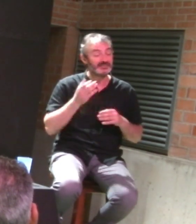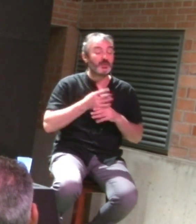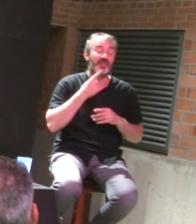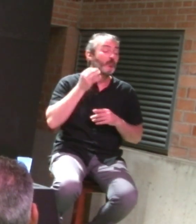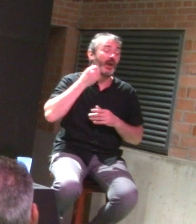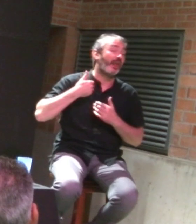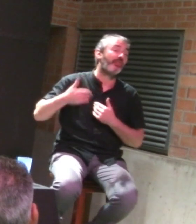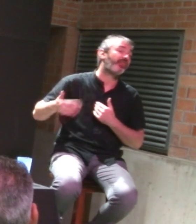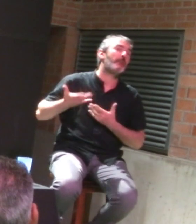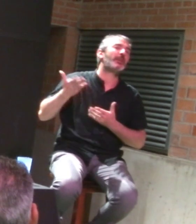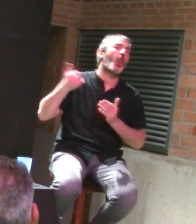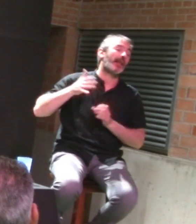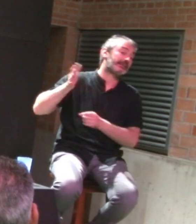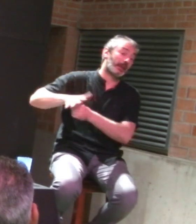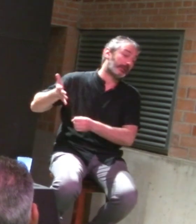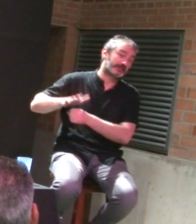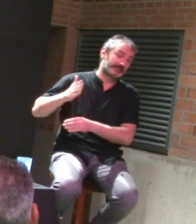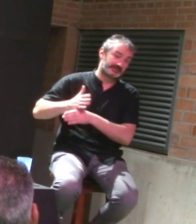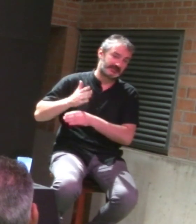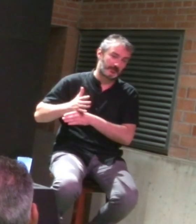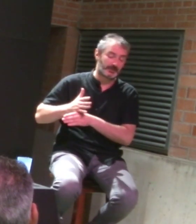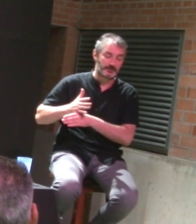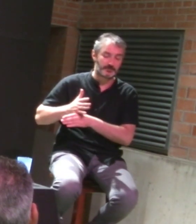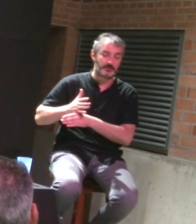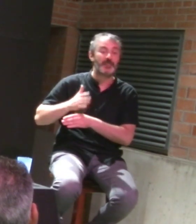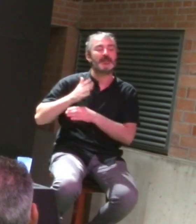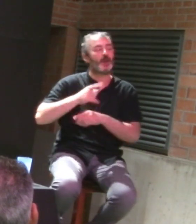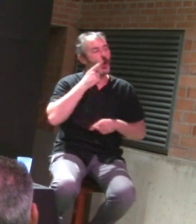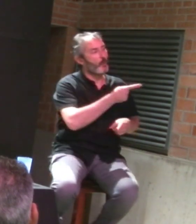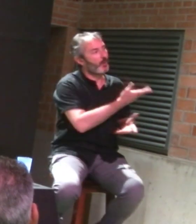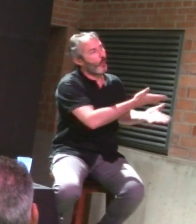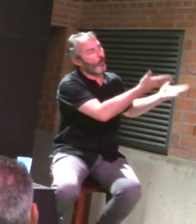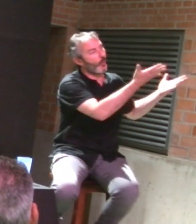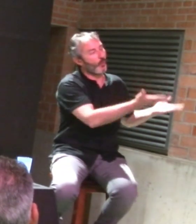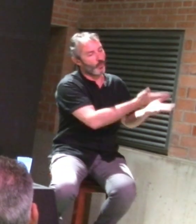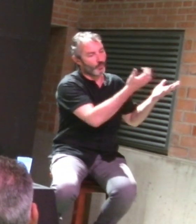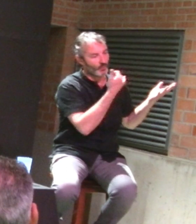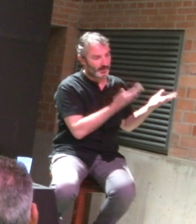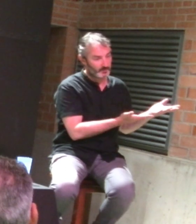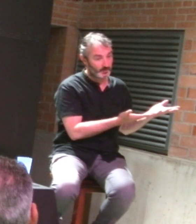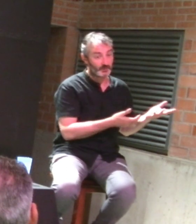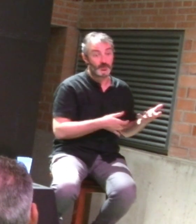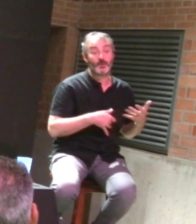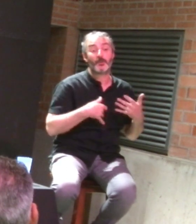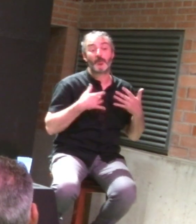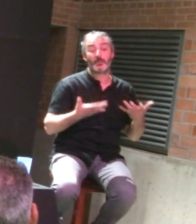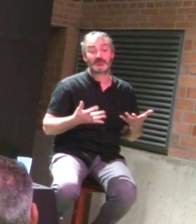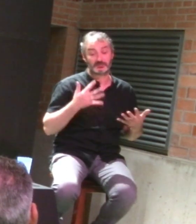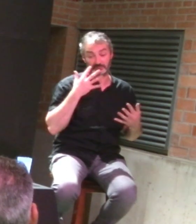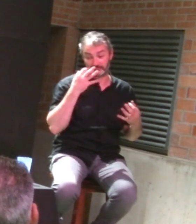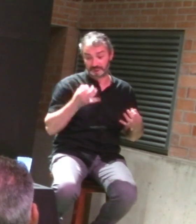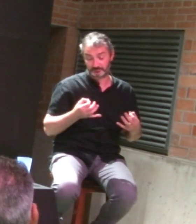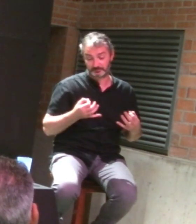nada relevante, nada importante. Lo importante siempre es lo que hacen los hombres, ¿no? Entonces, bueno,